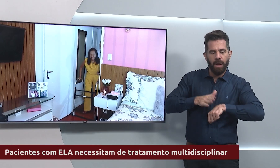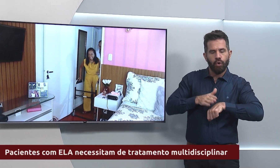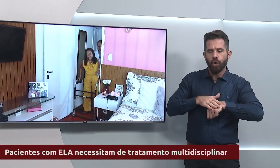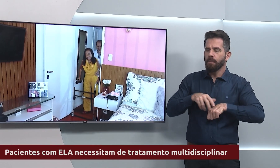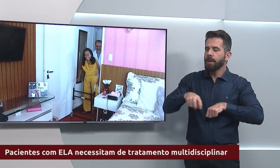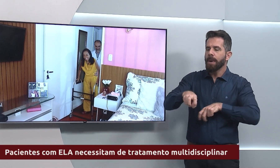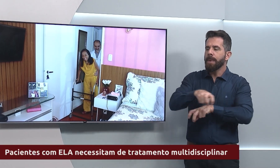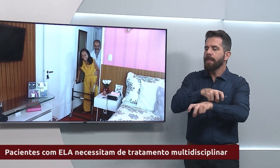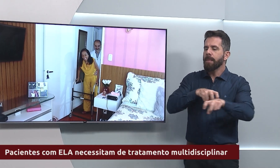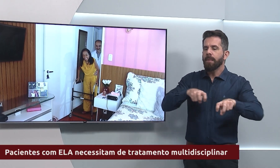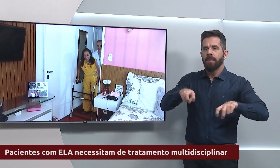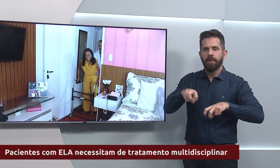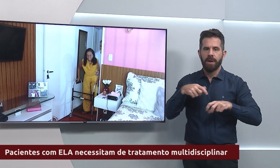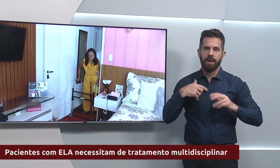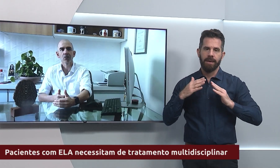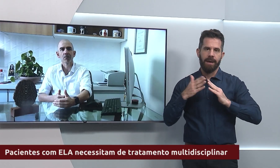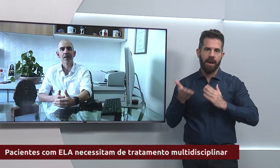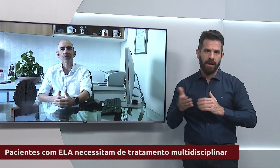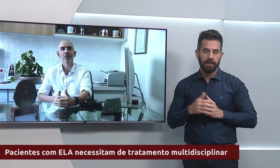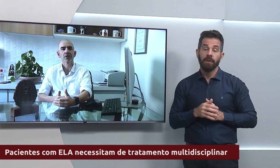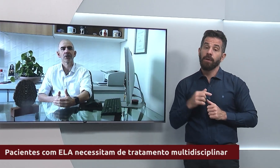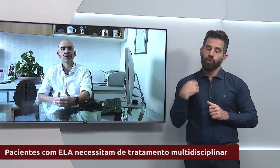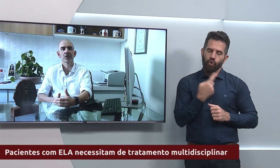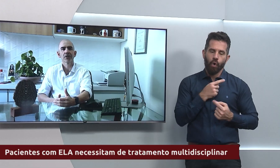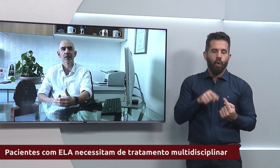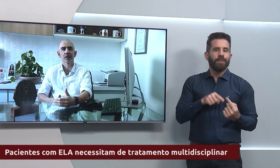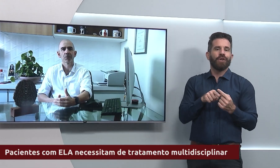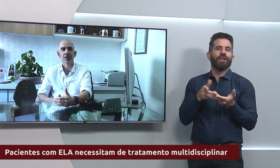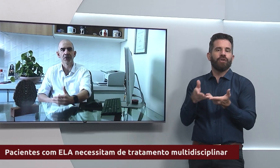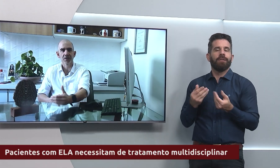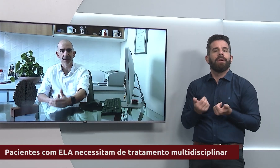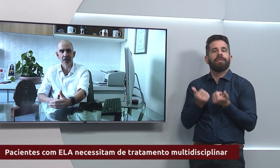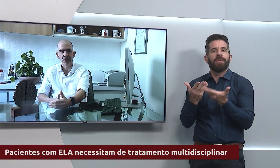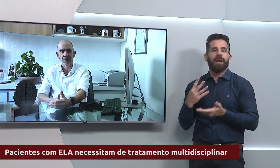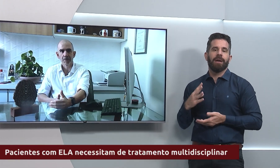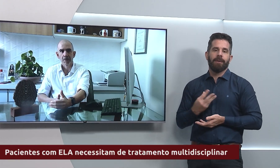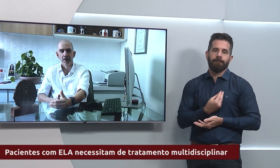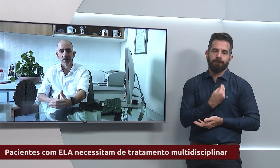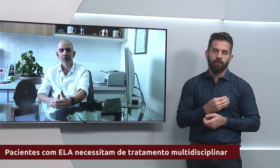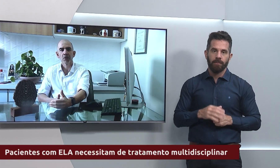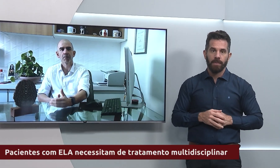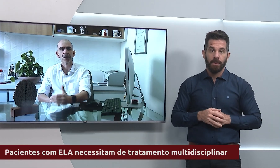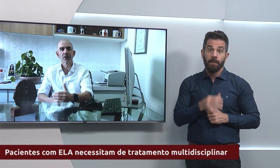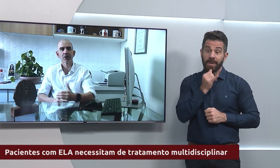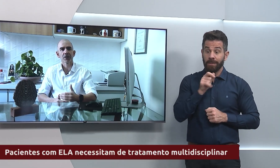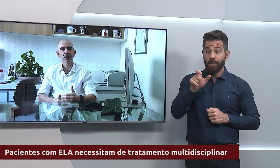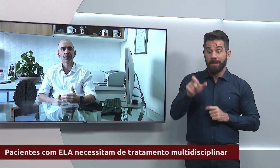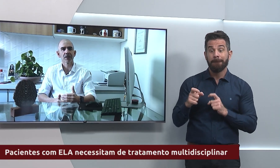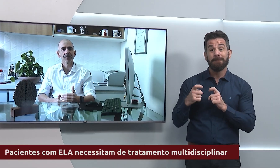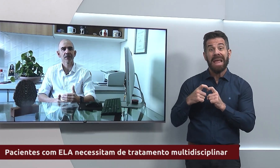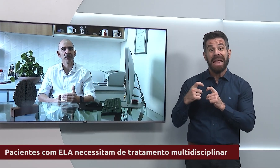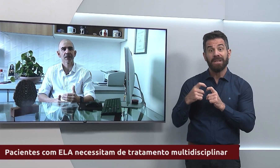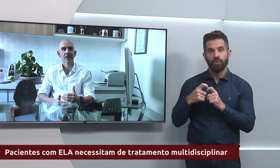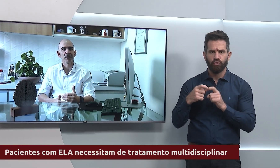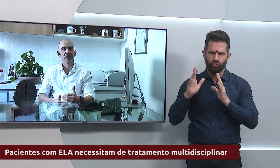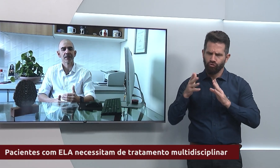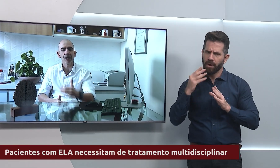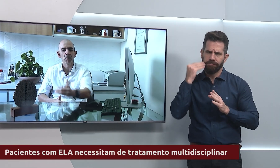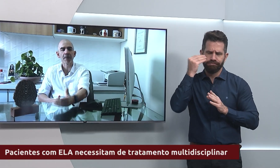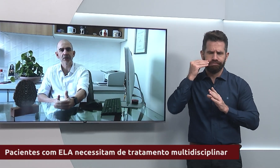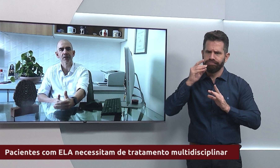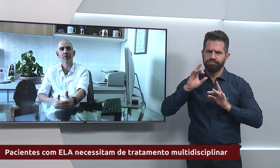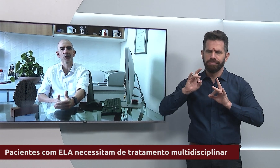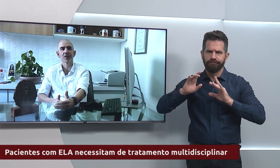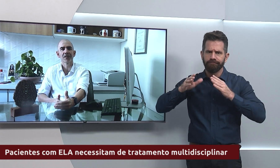foco todo de trabalho é voltado para isso. O médico que hoje em dia tem expertise em ELA, ele não pode deixar a doença dar